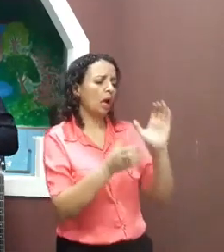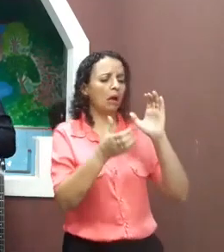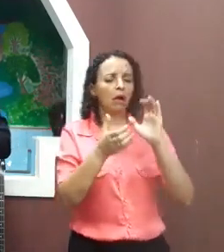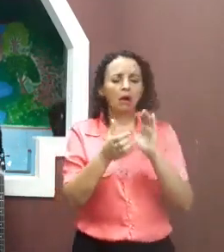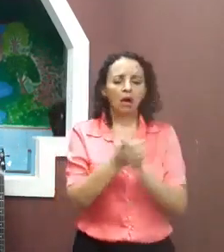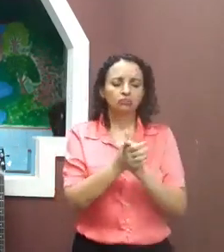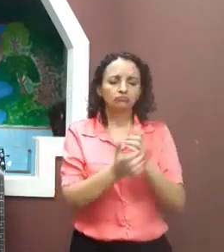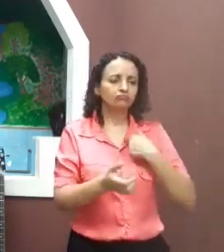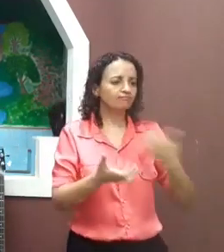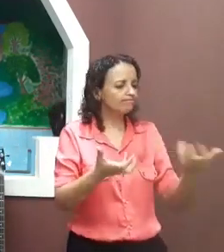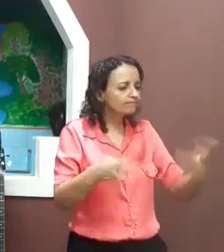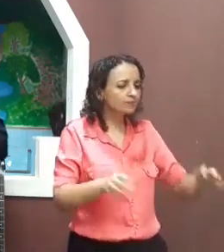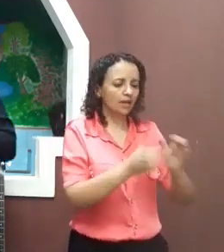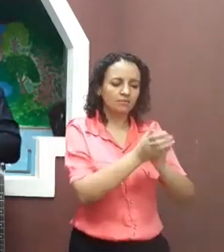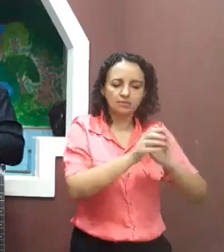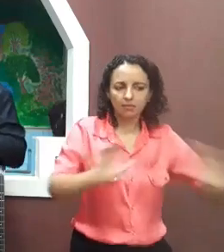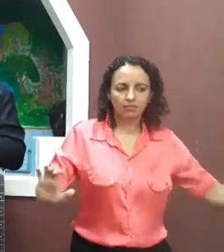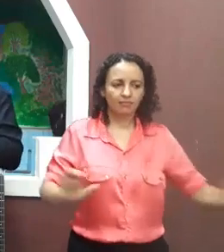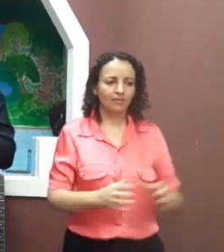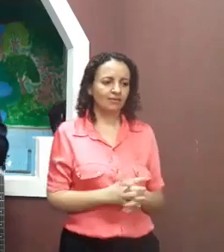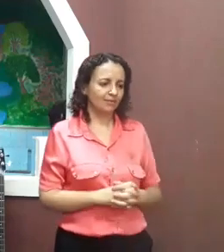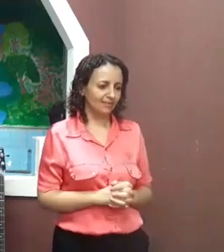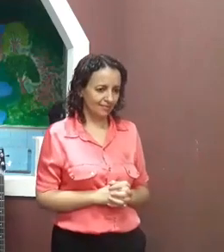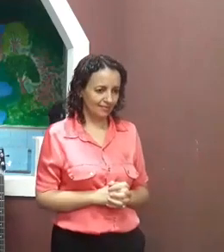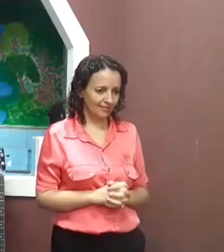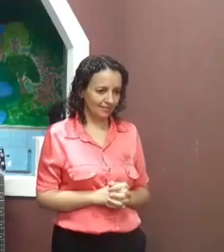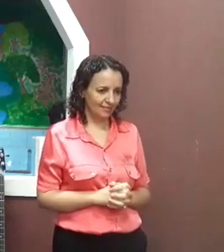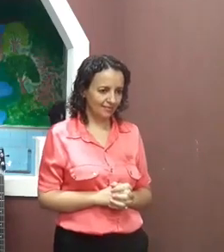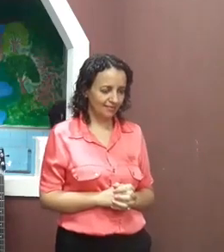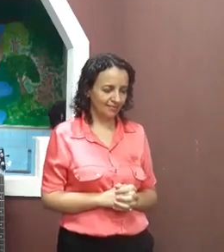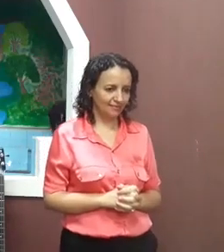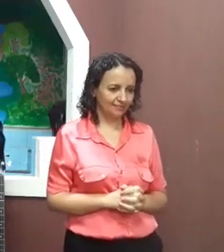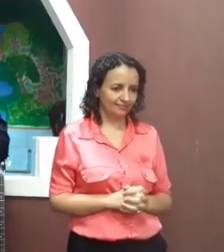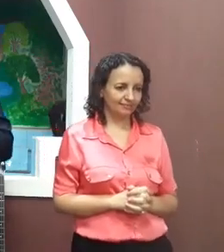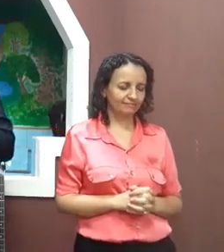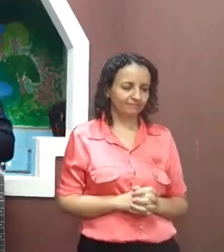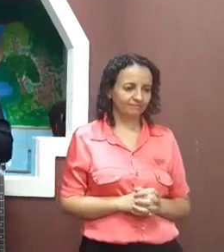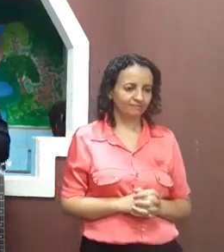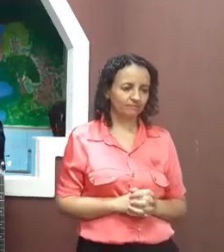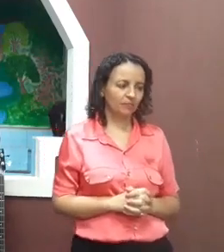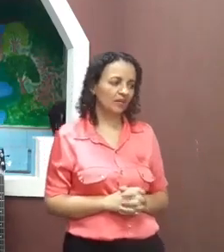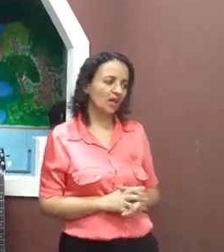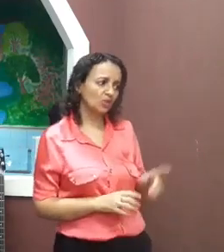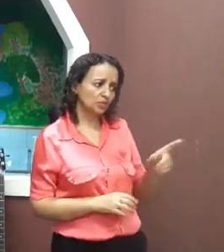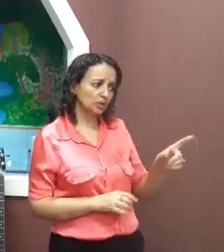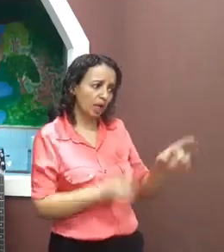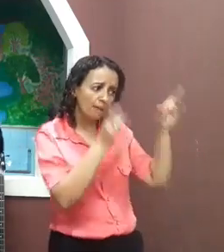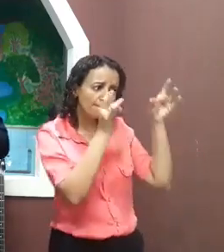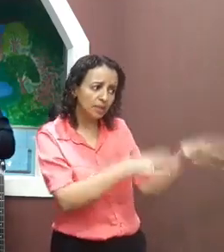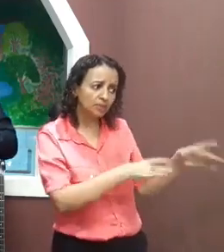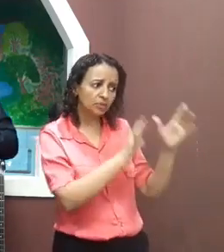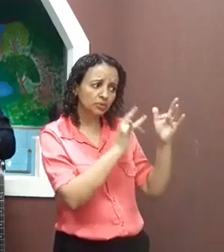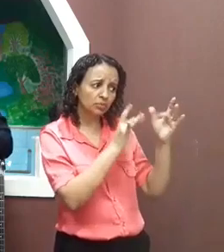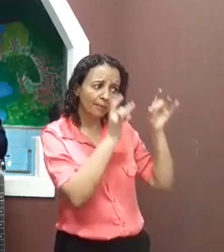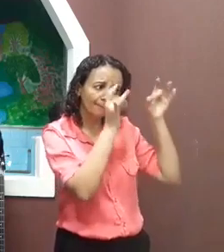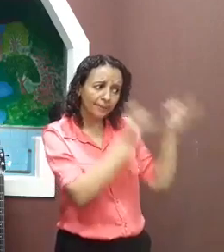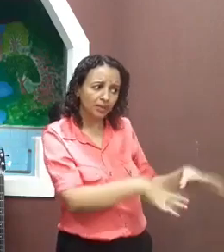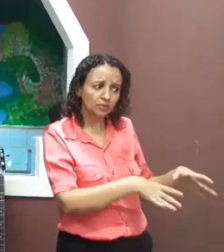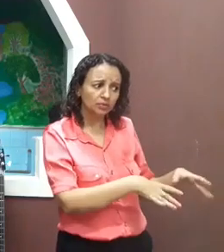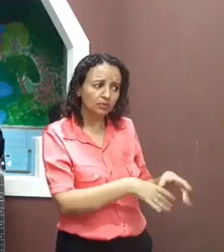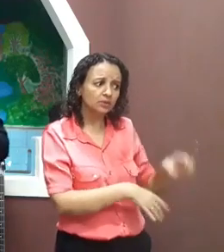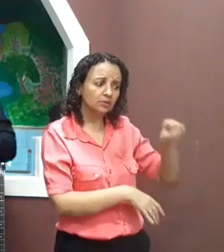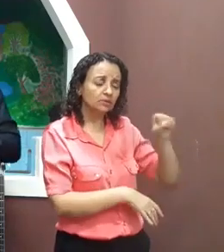Tu demorou tudo isso ainda? Não quer compromisso? Não quer. Você botou para dar? Botei, certinho. Está atrasado, tinha que ter mandado